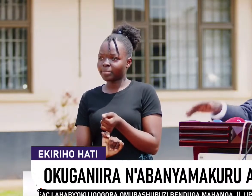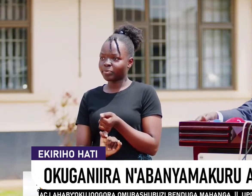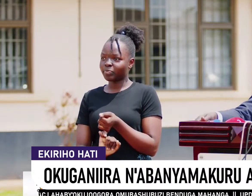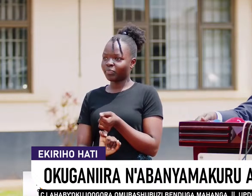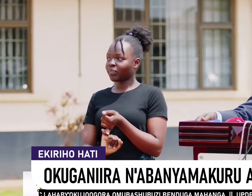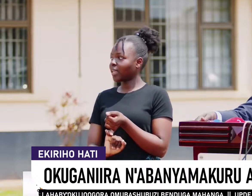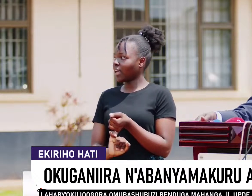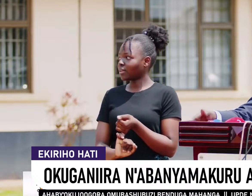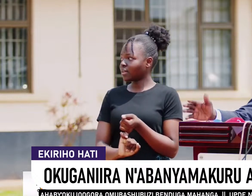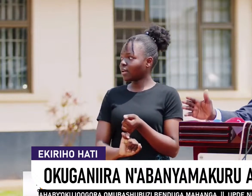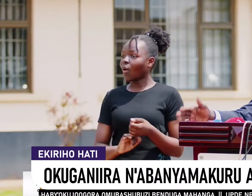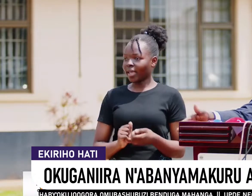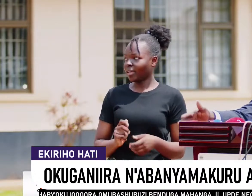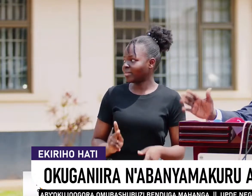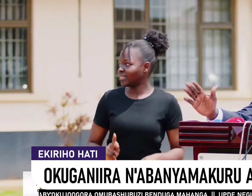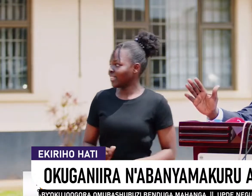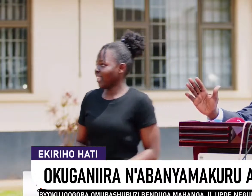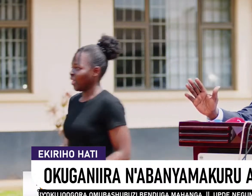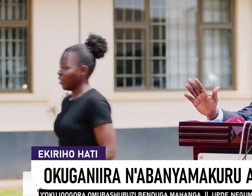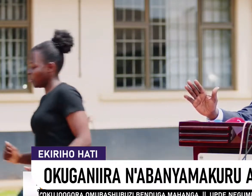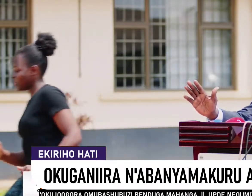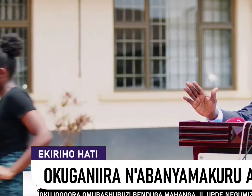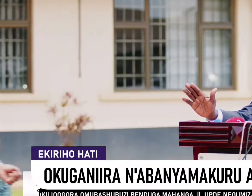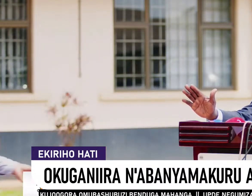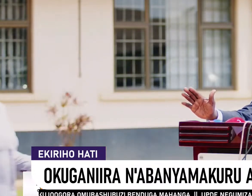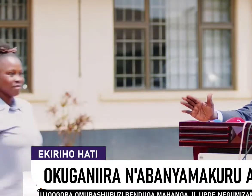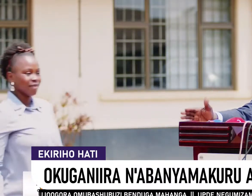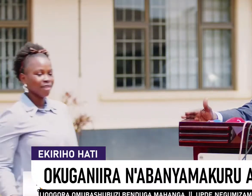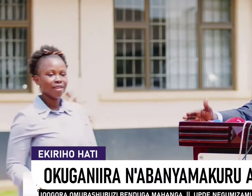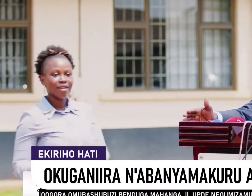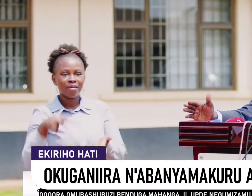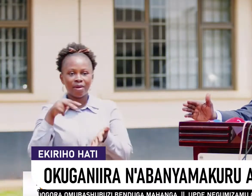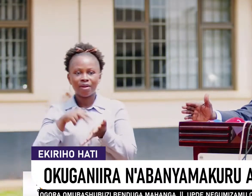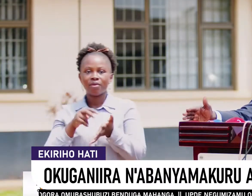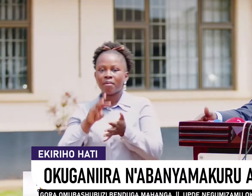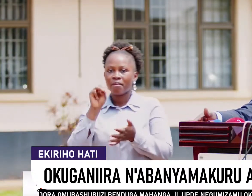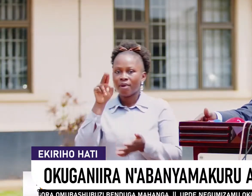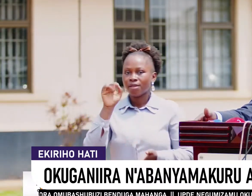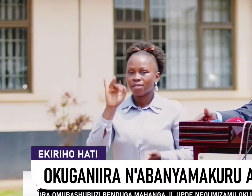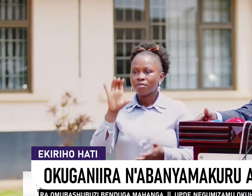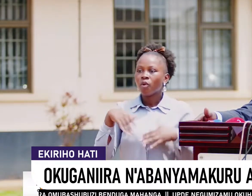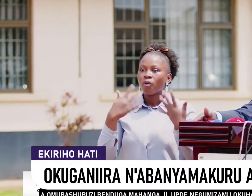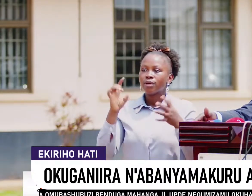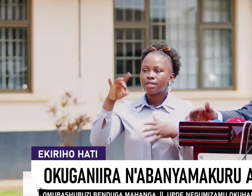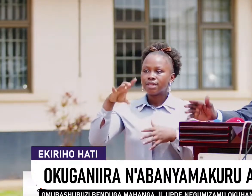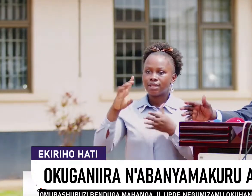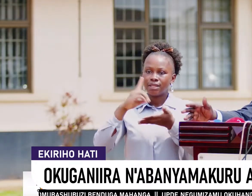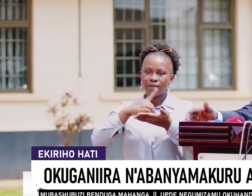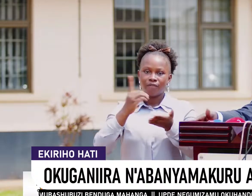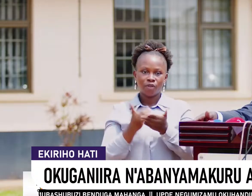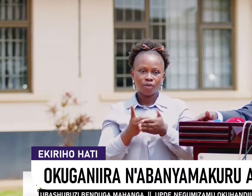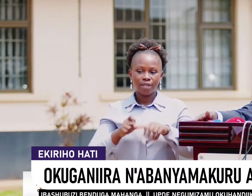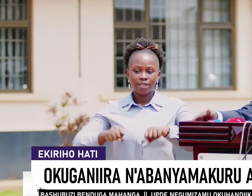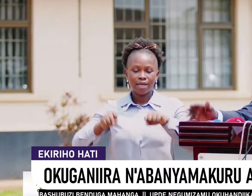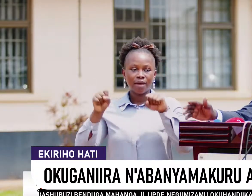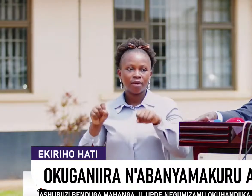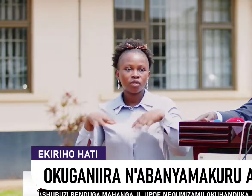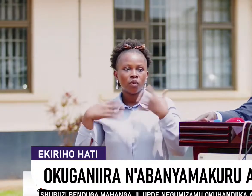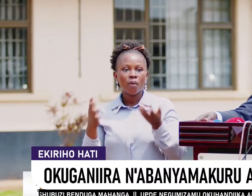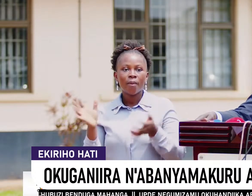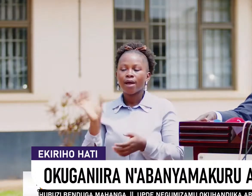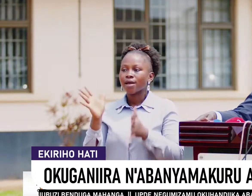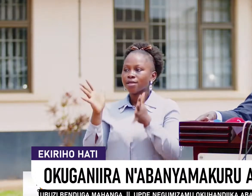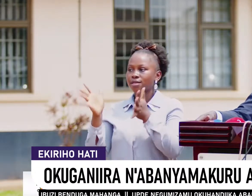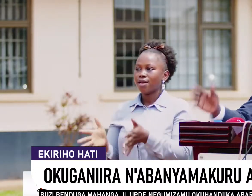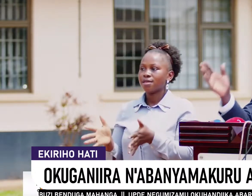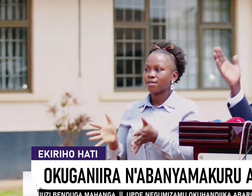kutwala ennaku 3 abagenda kwesimbawo nga ku municipal or city division ngaba chairperson oba ba